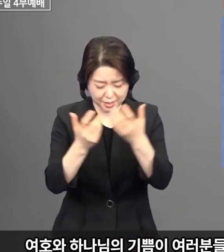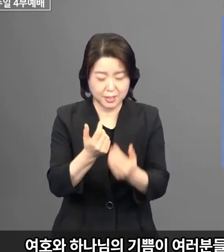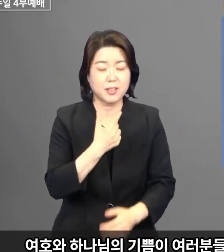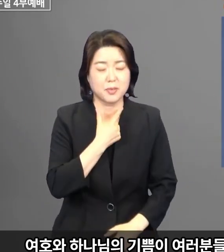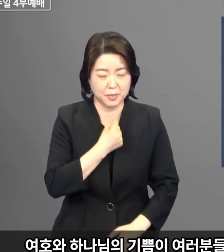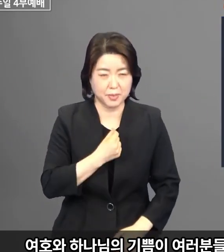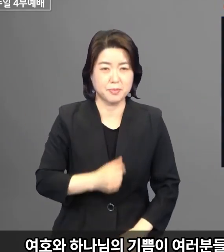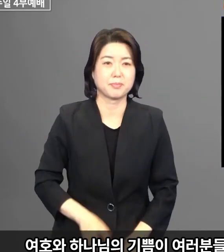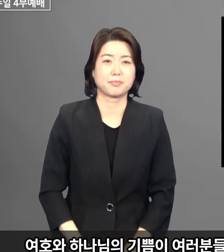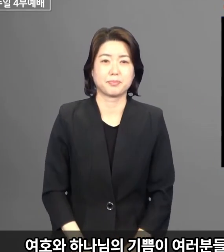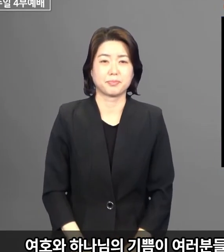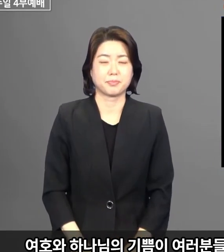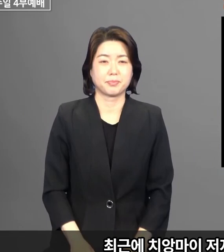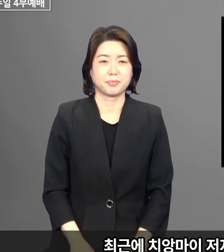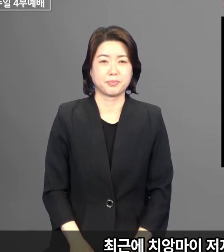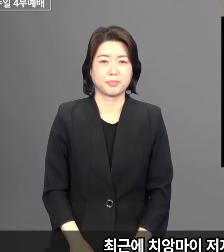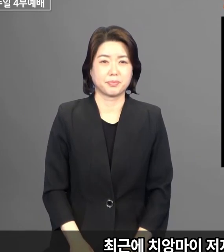희망합니다.